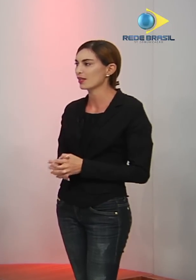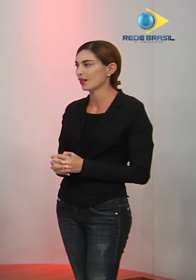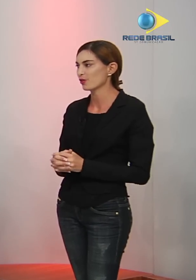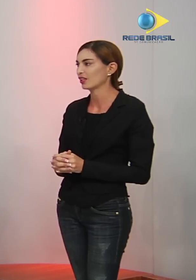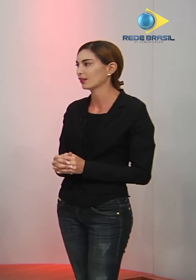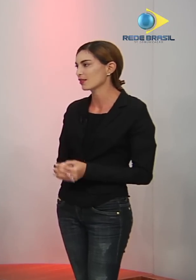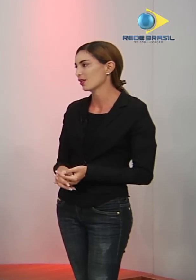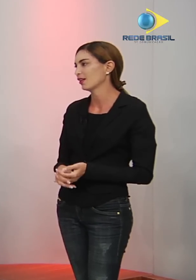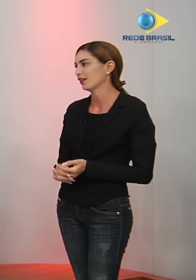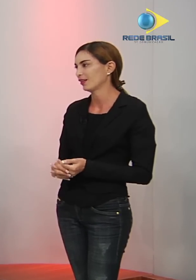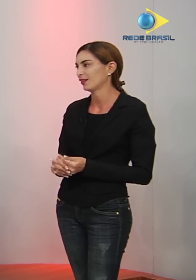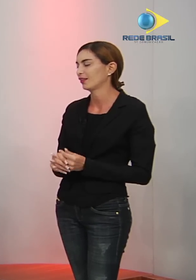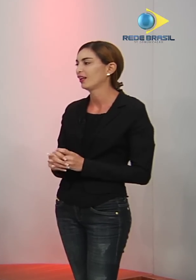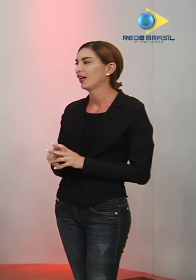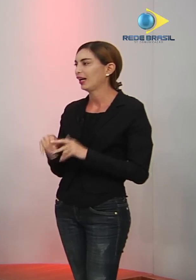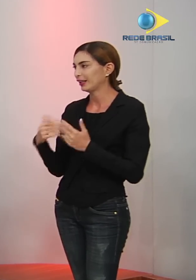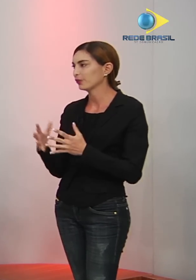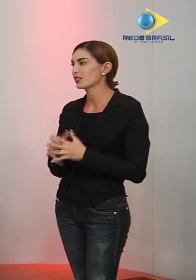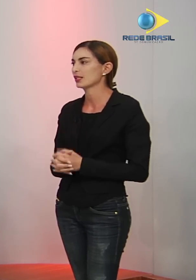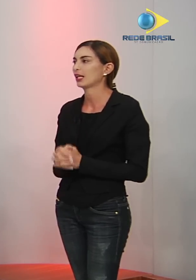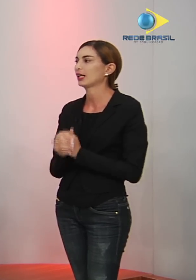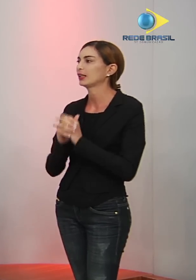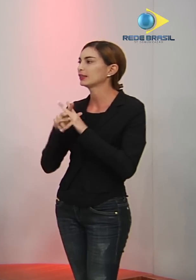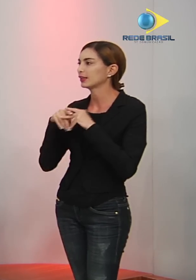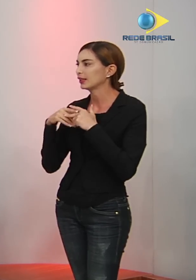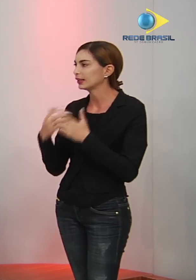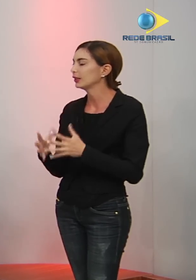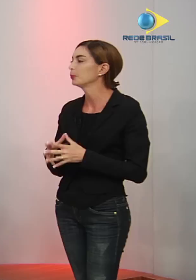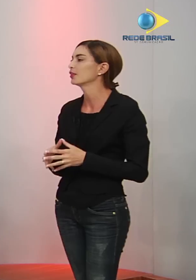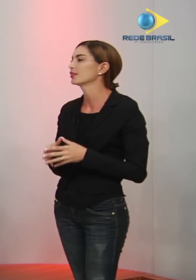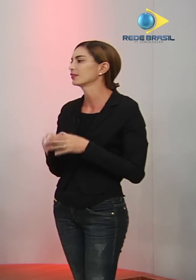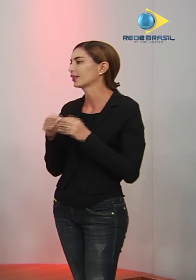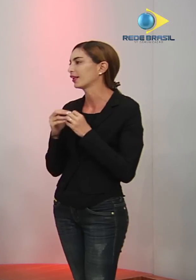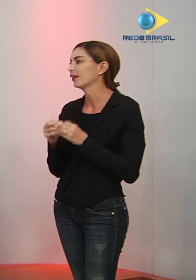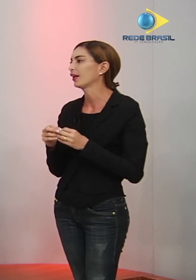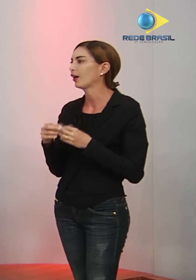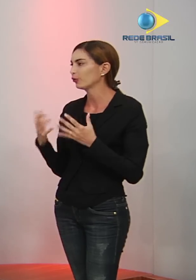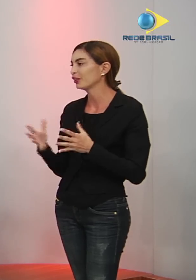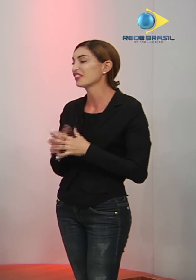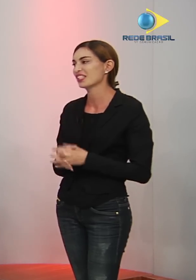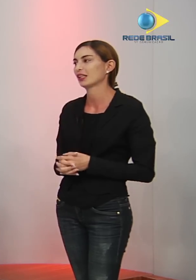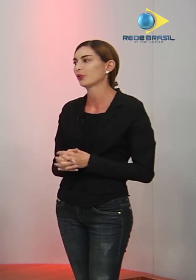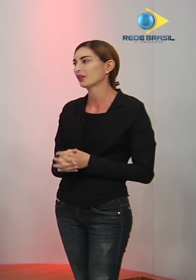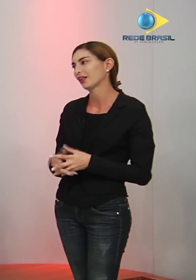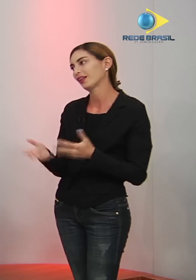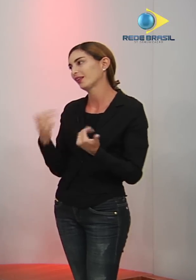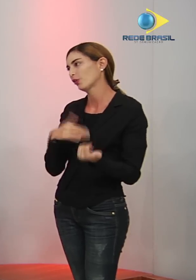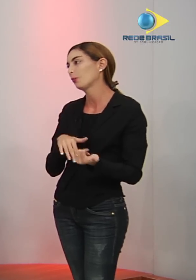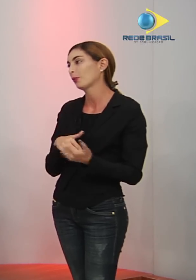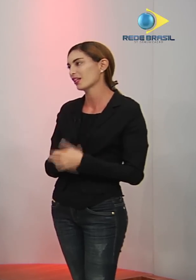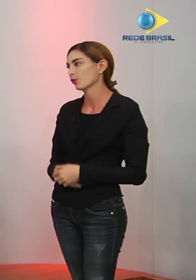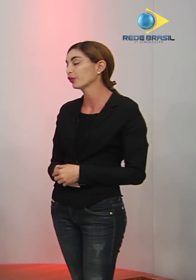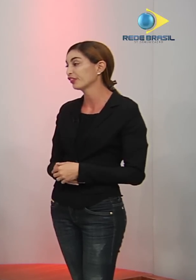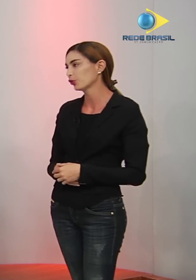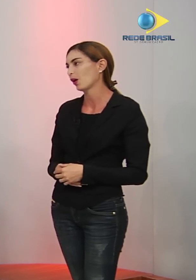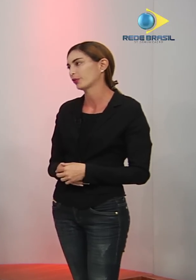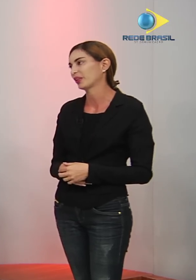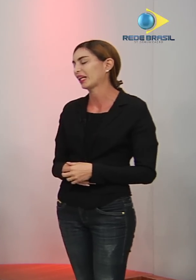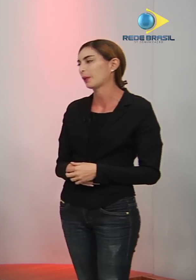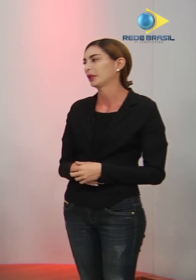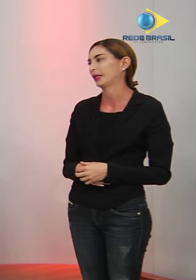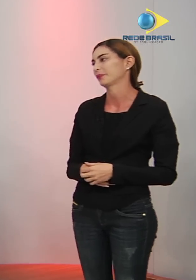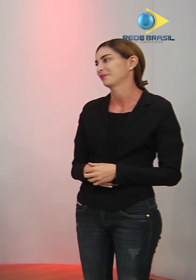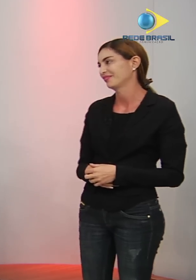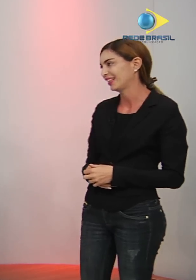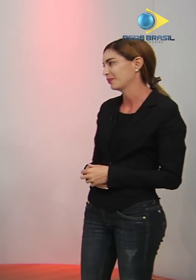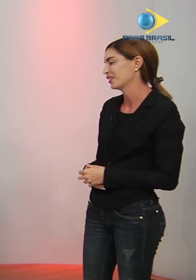palestras relacionadas à língua de sinais, à Libras, né? Ao dia 25, comemoração do dia 24,